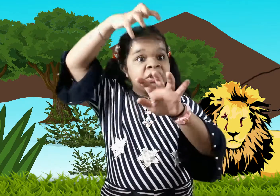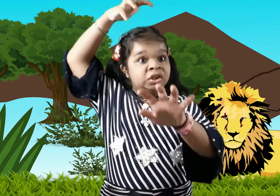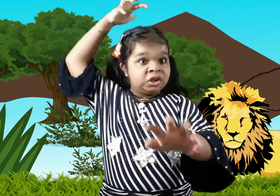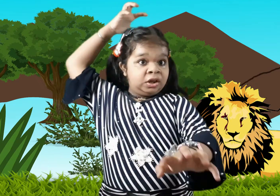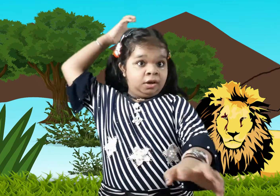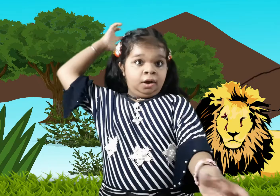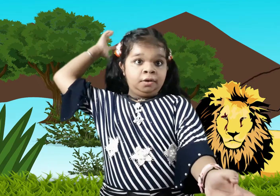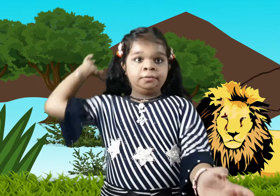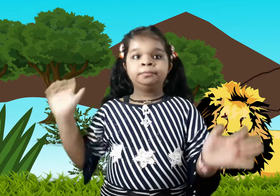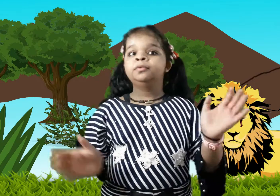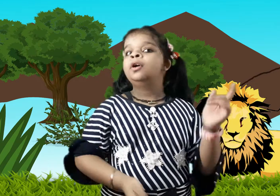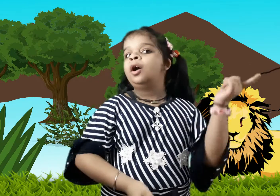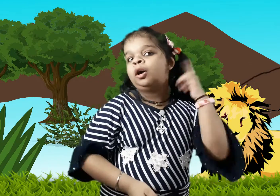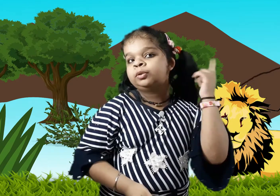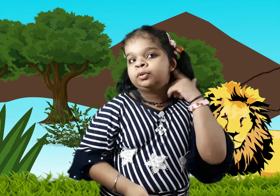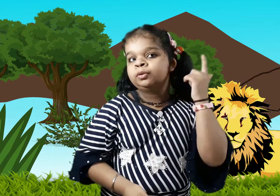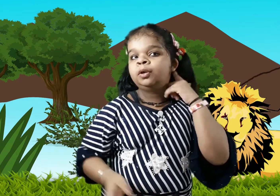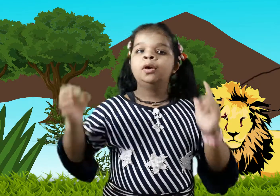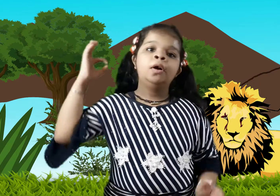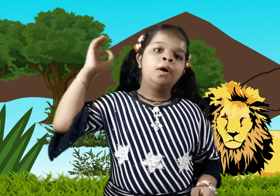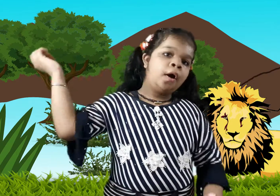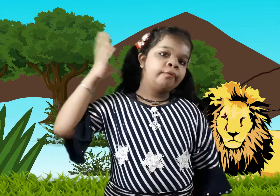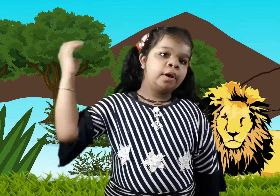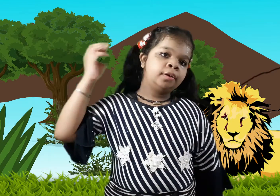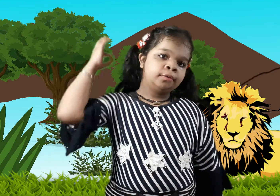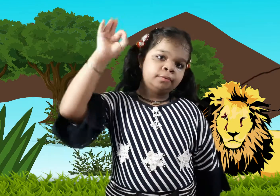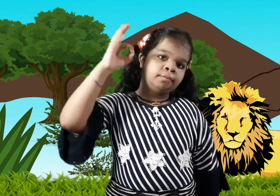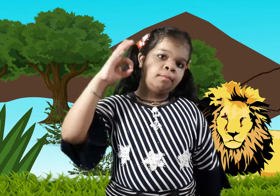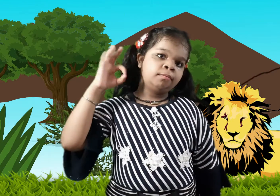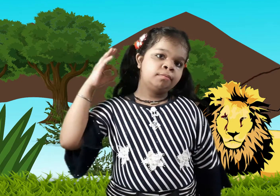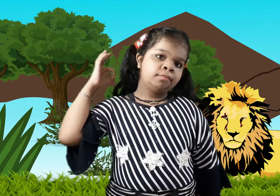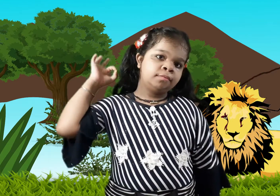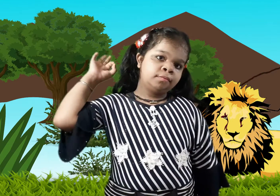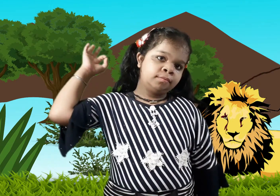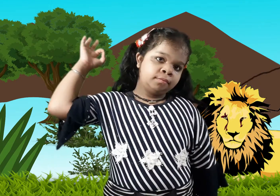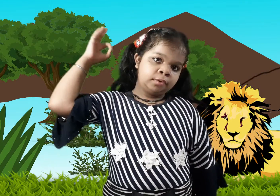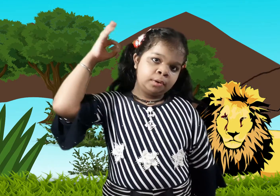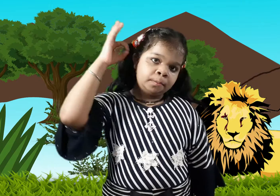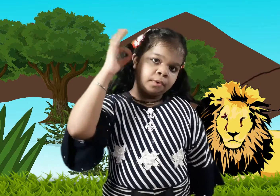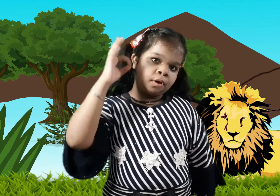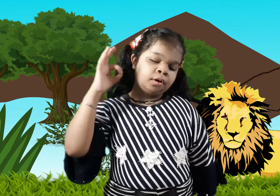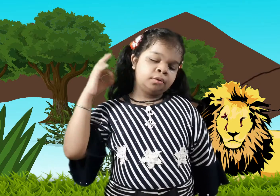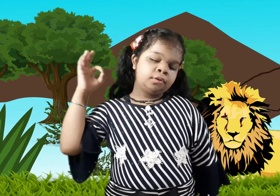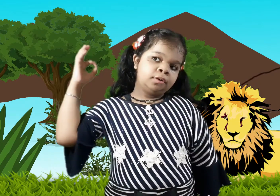शेर के कान के एकदम पास आकर भिन भिन भिन करने